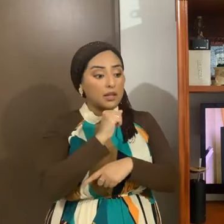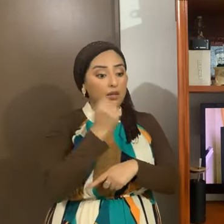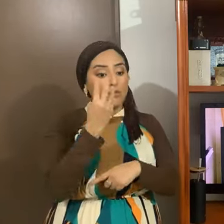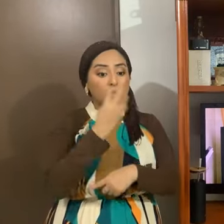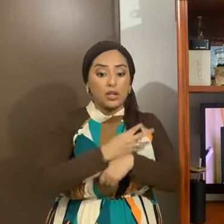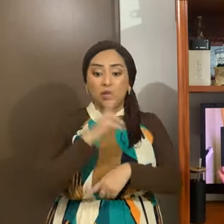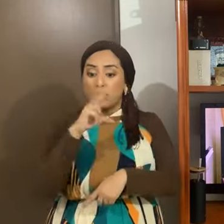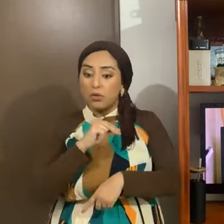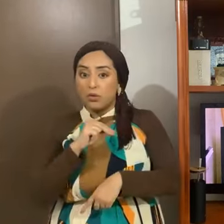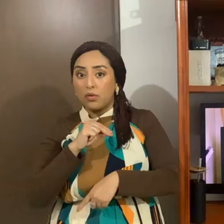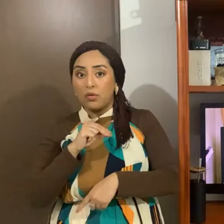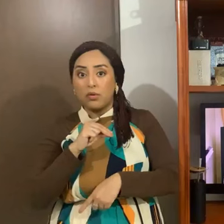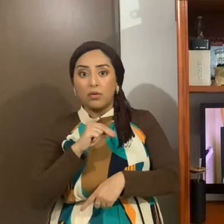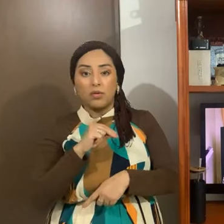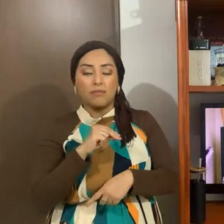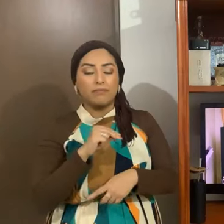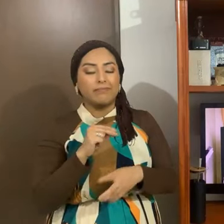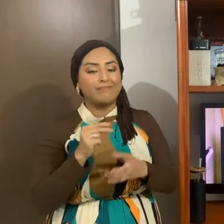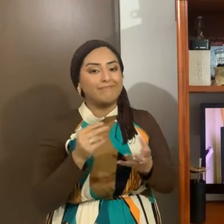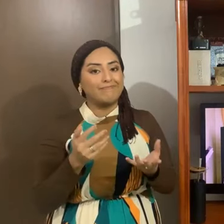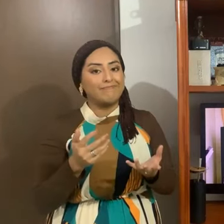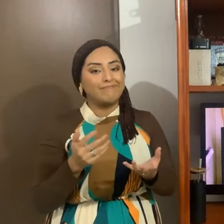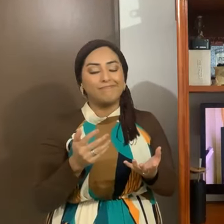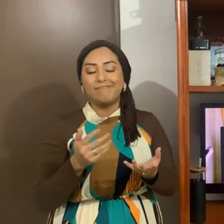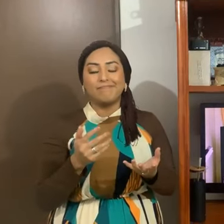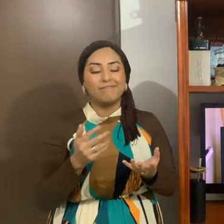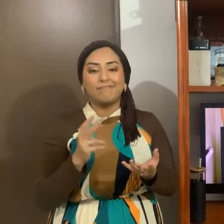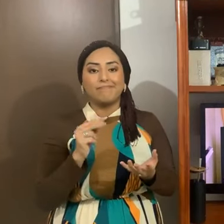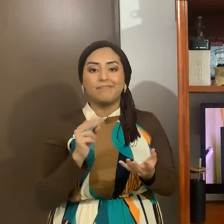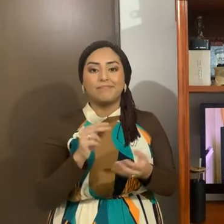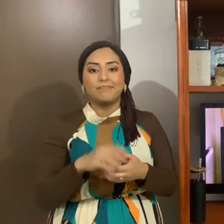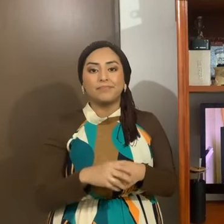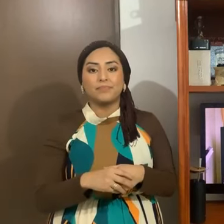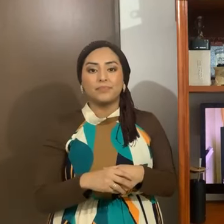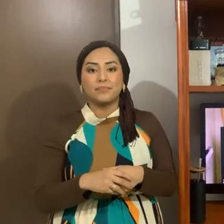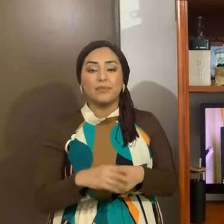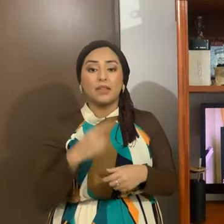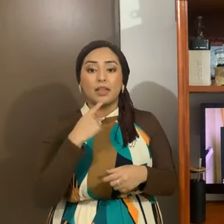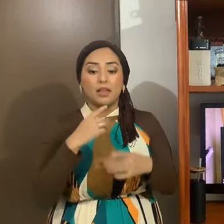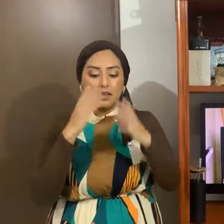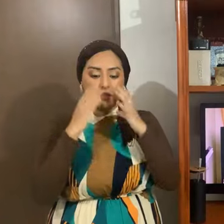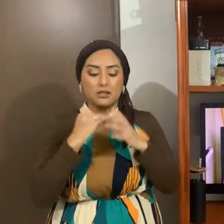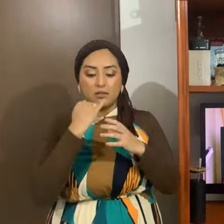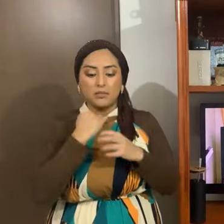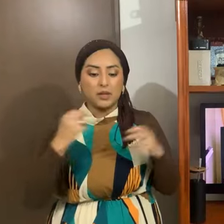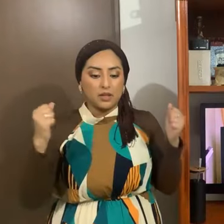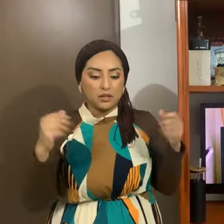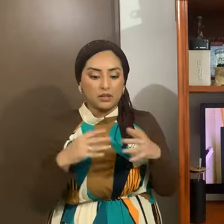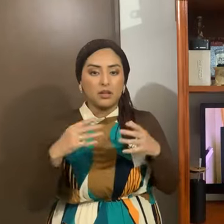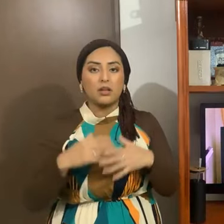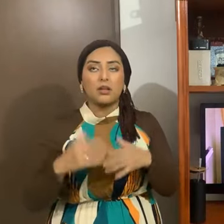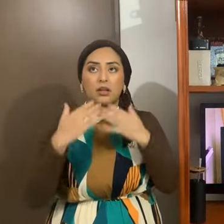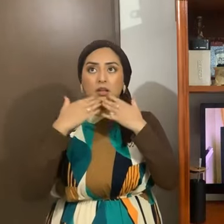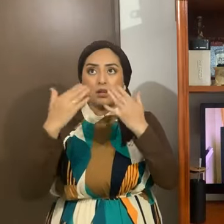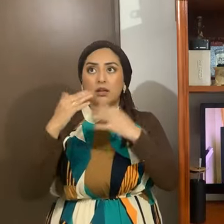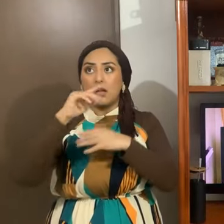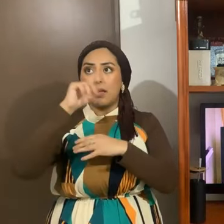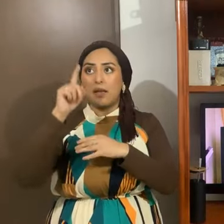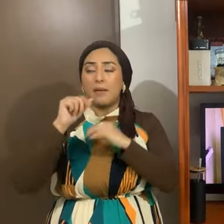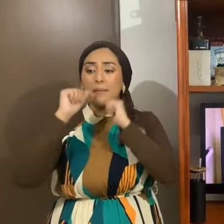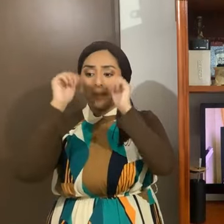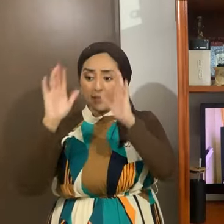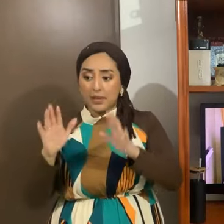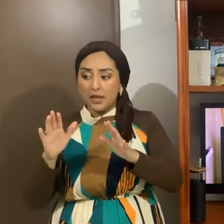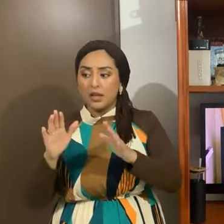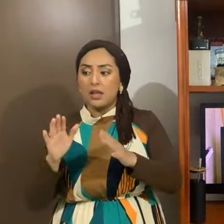4 no, un día sí y 6 meses no. No, amados Sahim. Decir Shema Israel, dar gracias, pedir bendición,